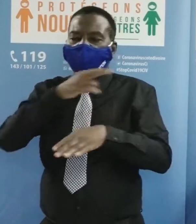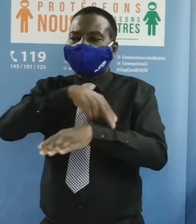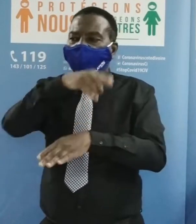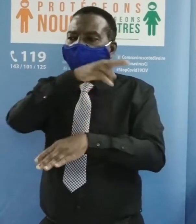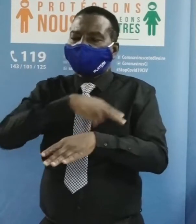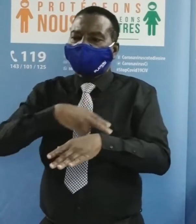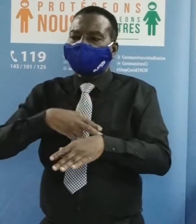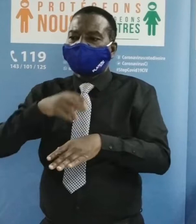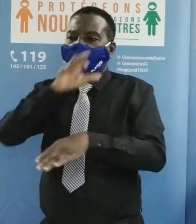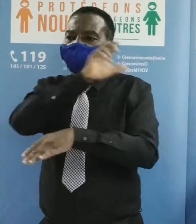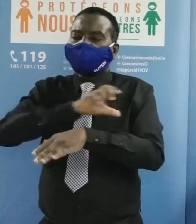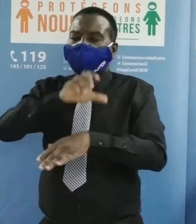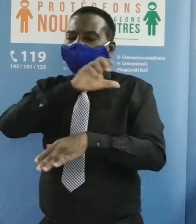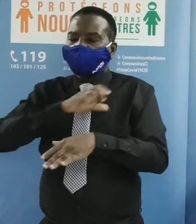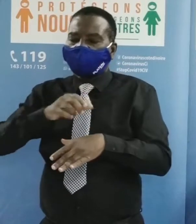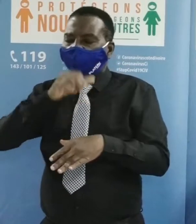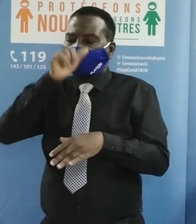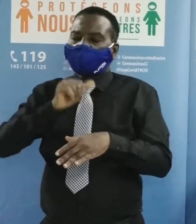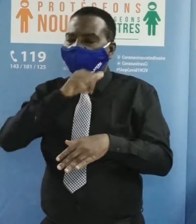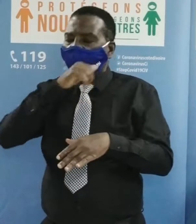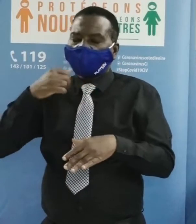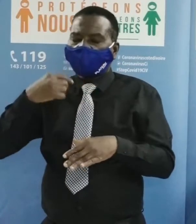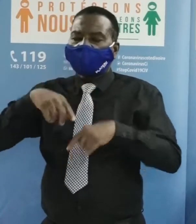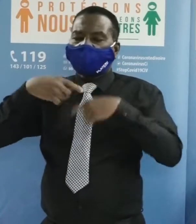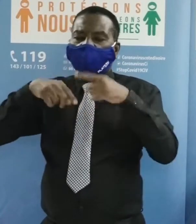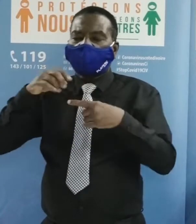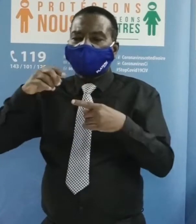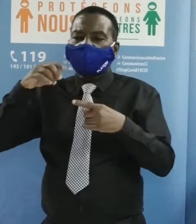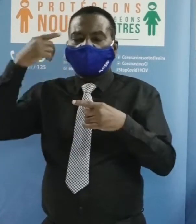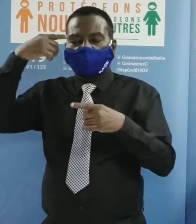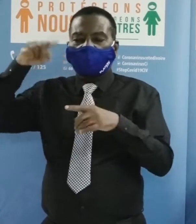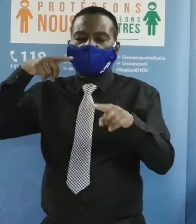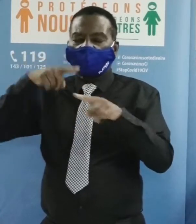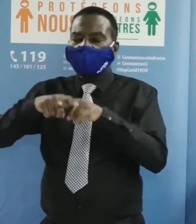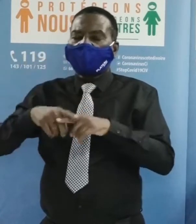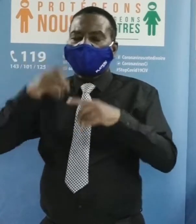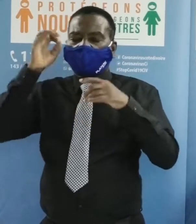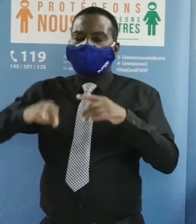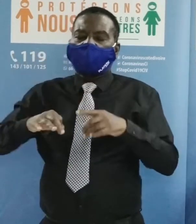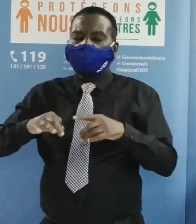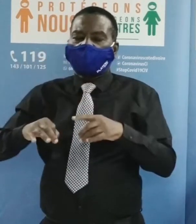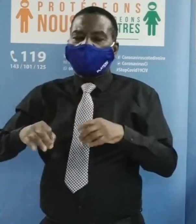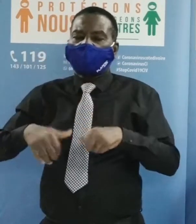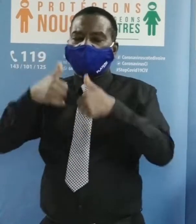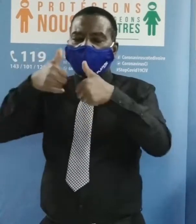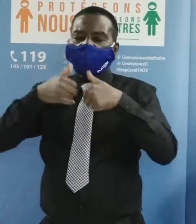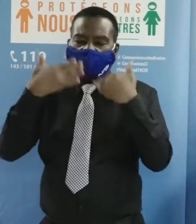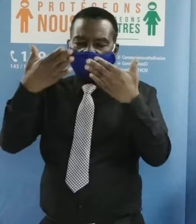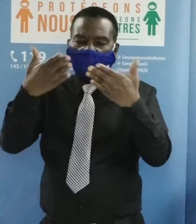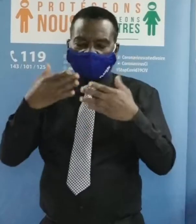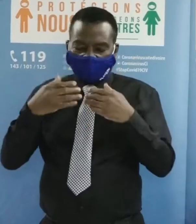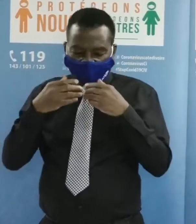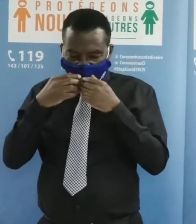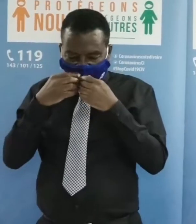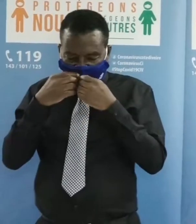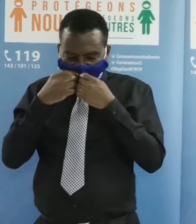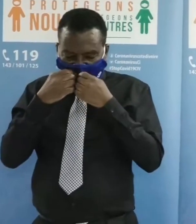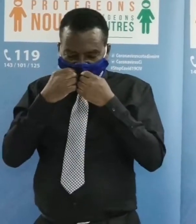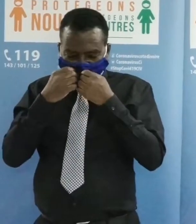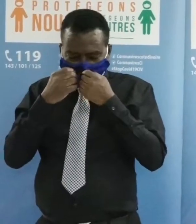publics ou privés sont à fréquenter à nouveau pour les autres défis aux besoins de santé a adressé je vous remercie